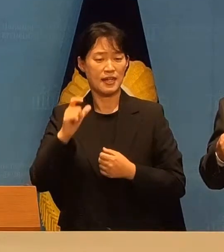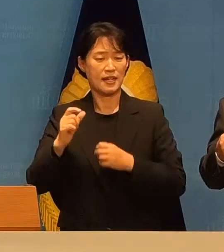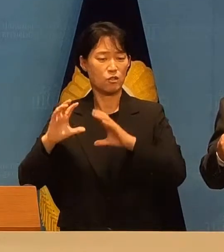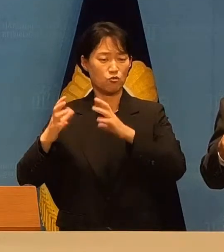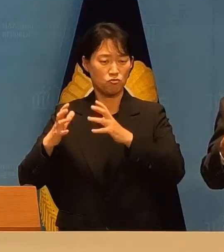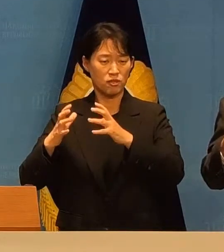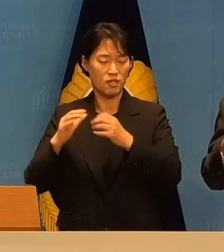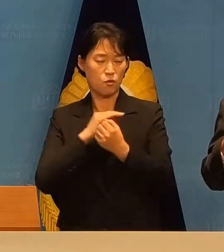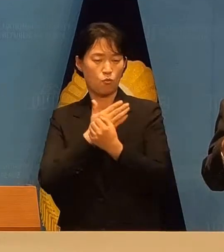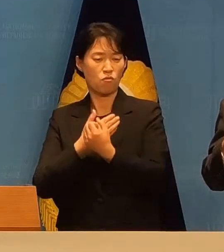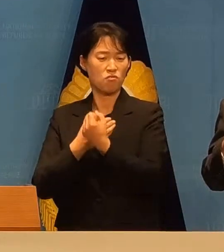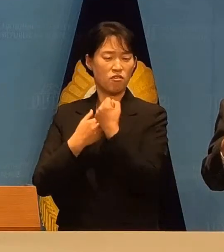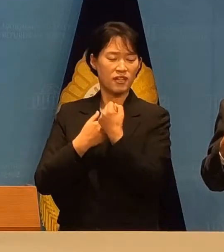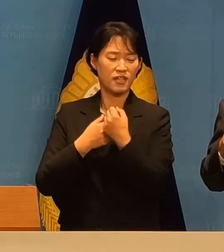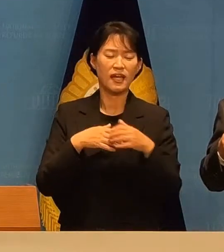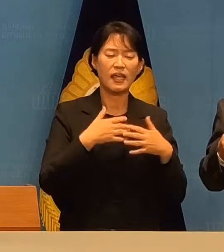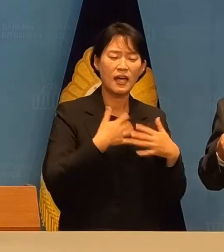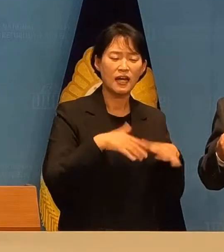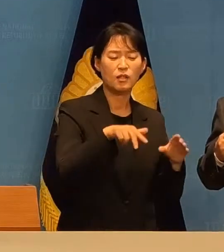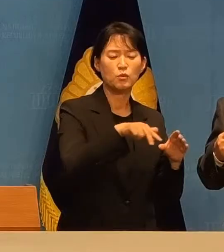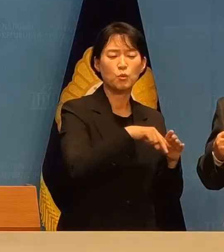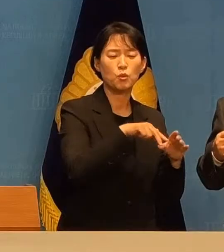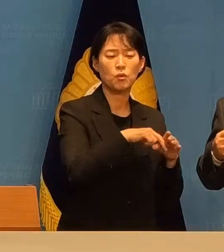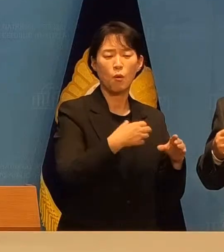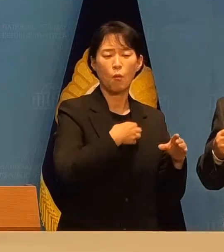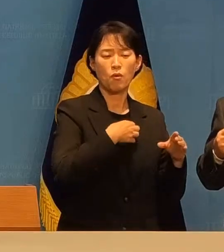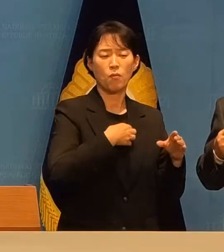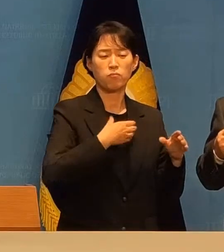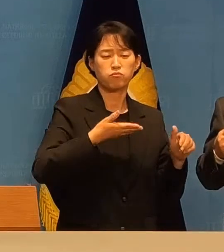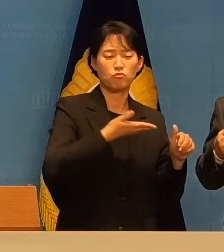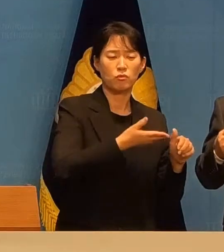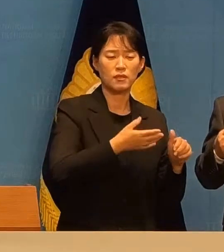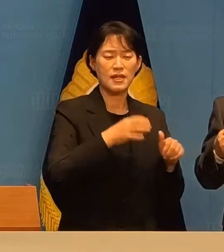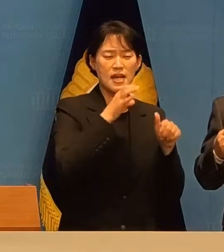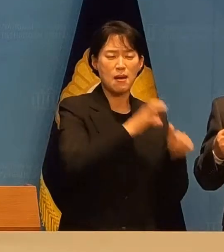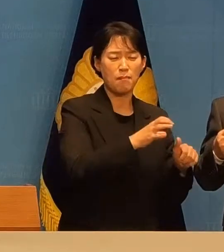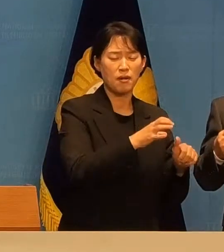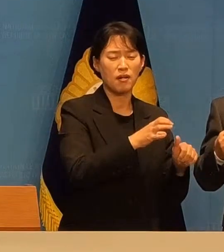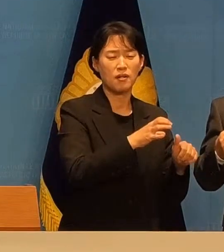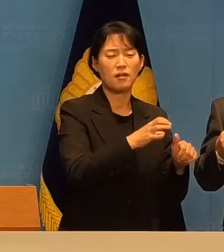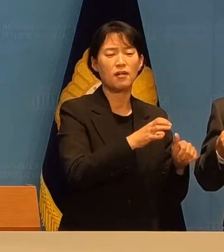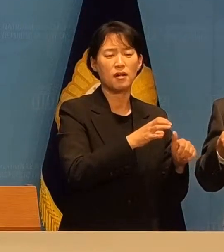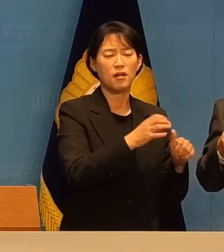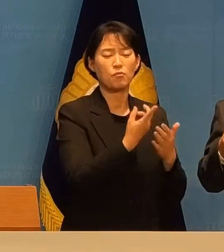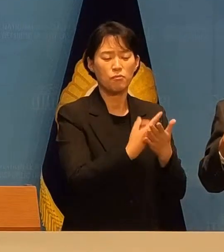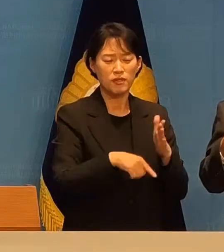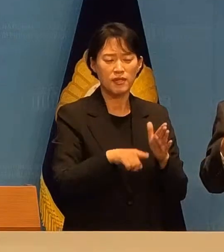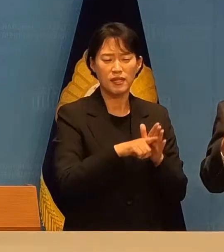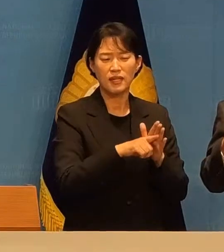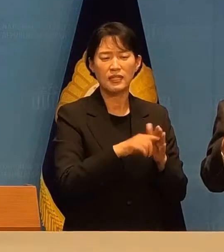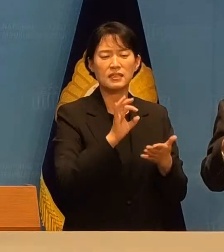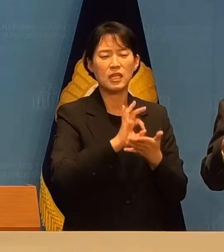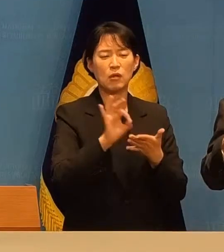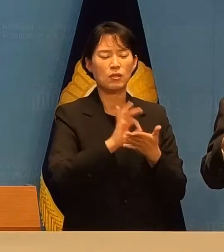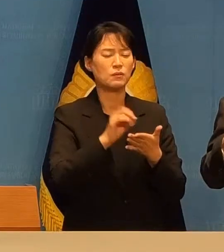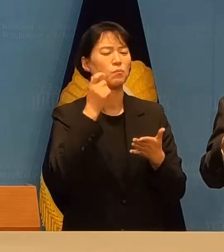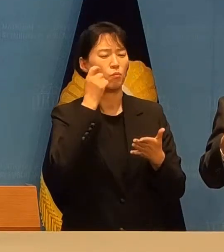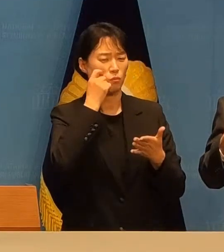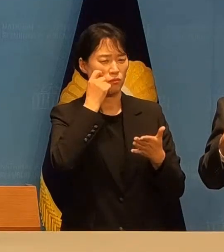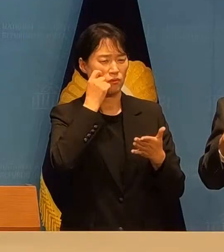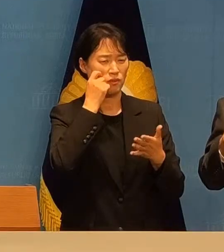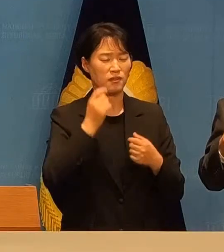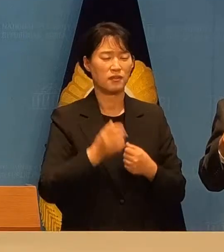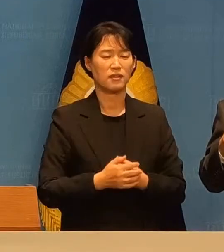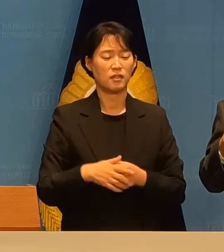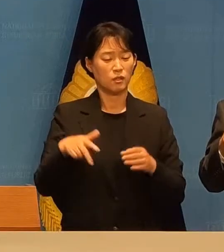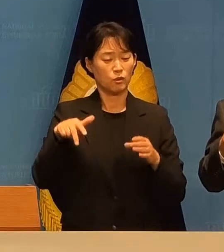국가 권력이 약한 종교를 위협하거나 압박하기 위한 도구가 아닌 것입니다.